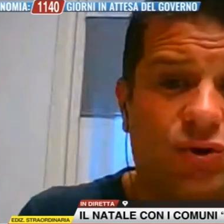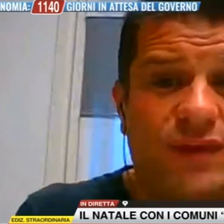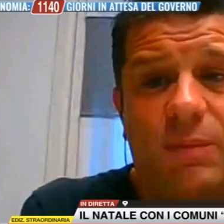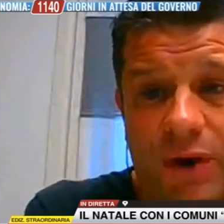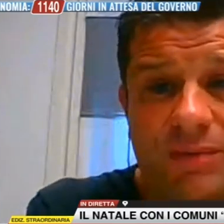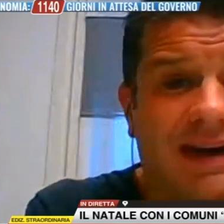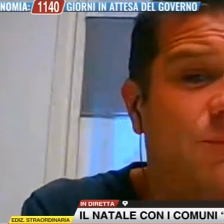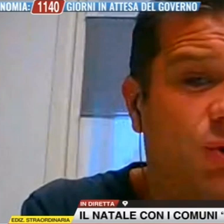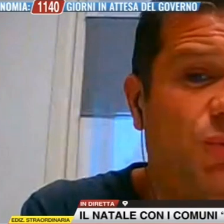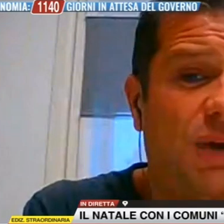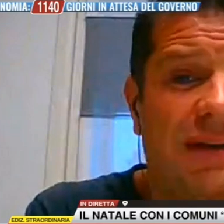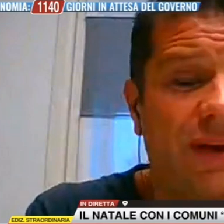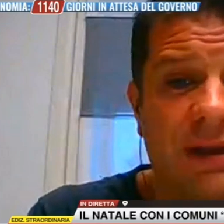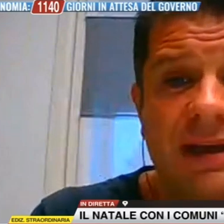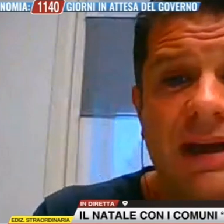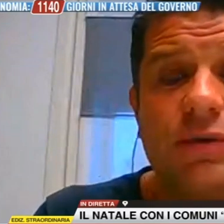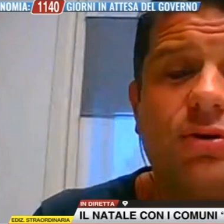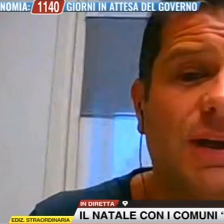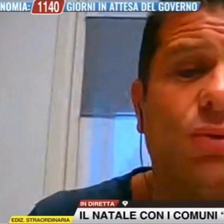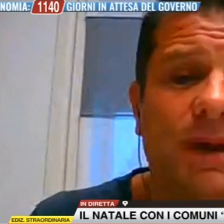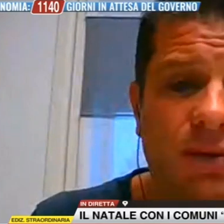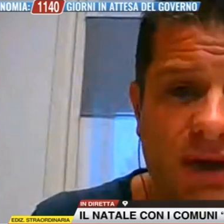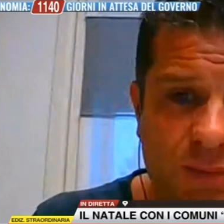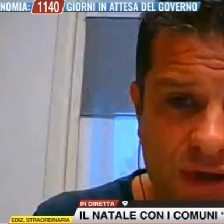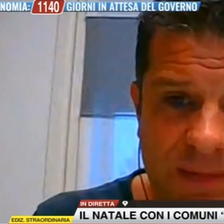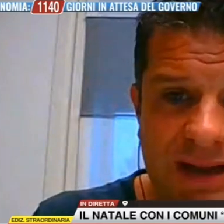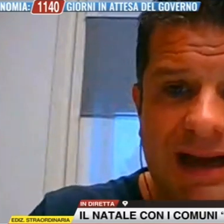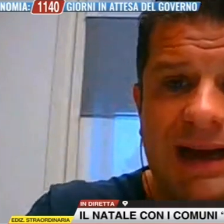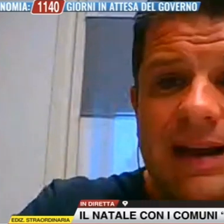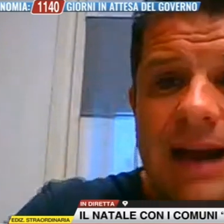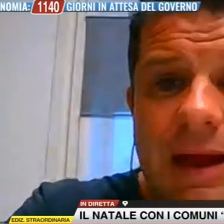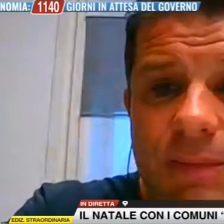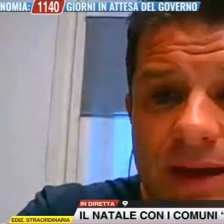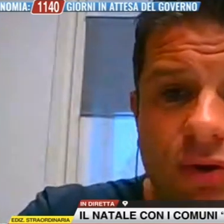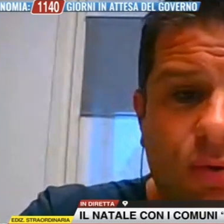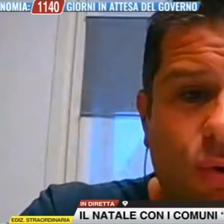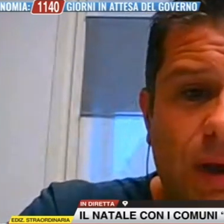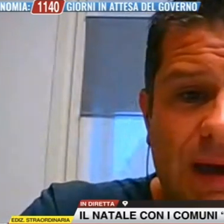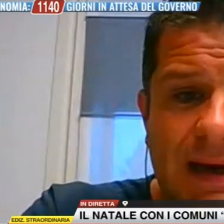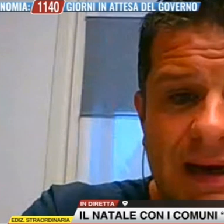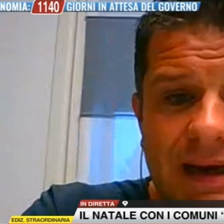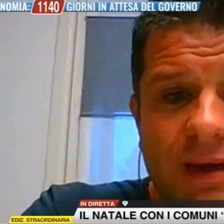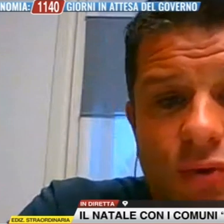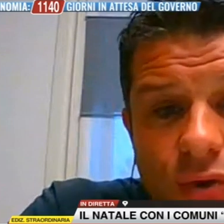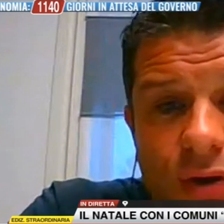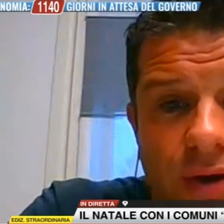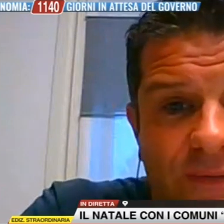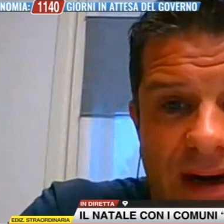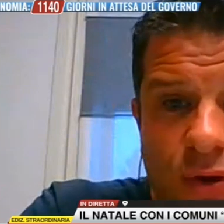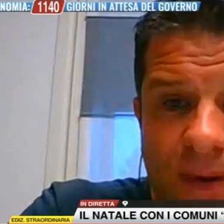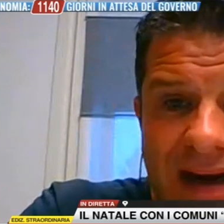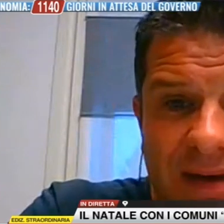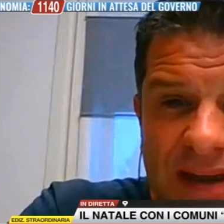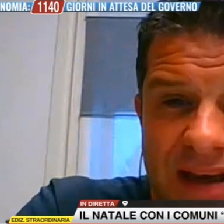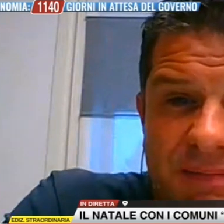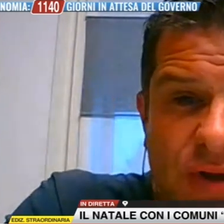ce lo troviamo poi magari molto più grave. Quindi questo momento è un momento di responsabilità, è un momento in cui ognuno di noi deve fare la